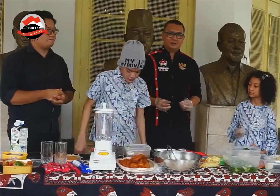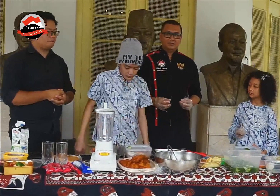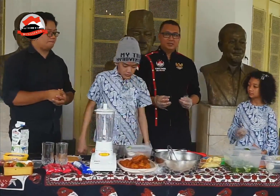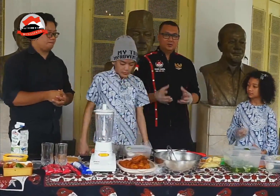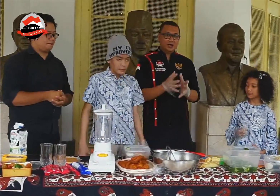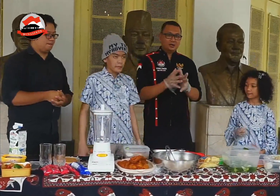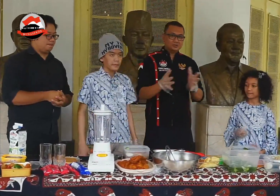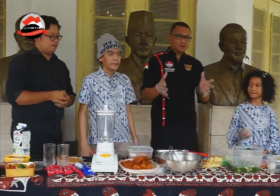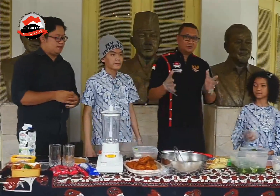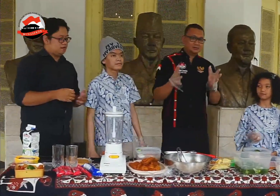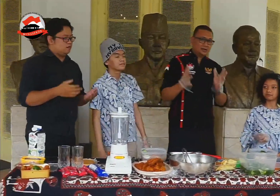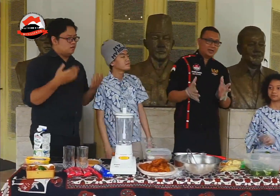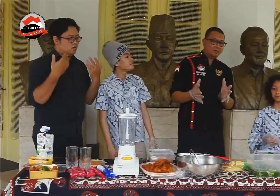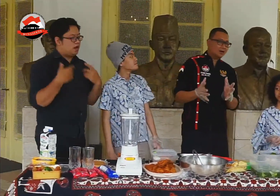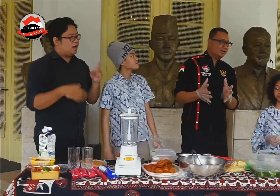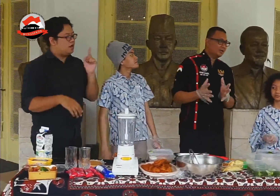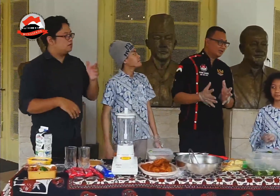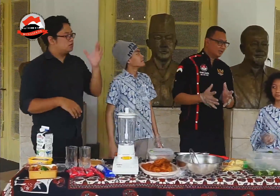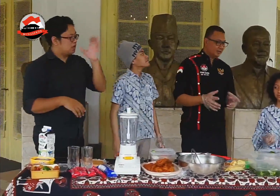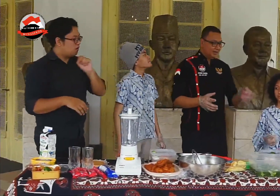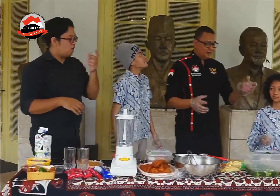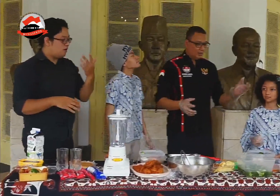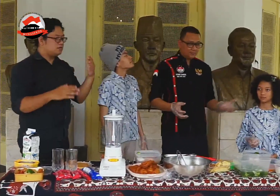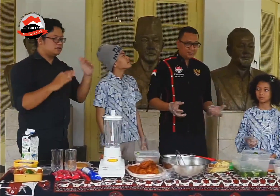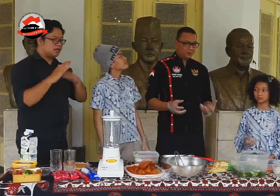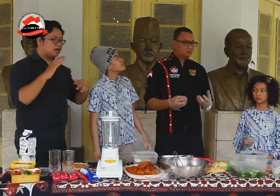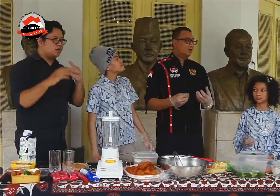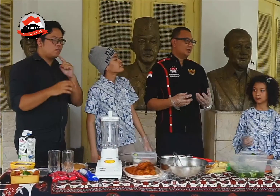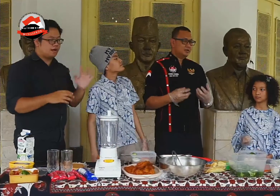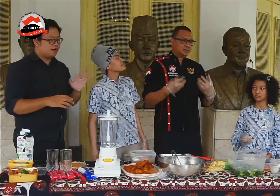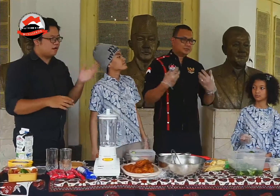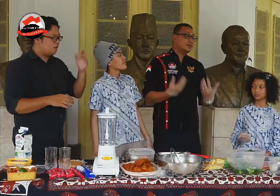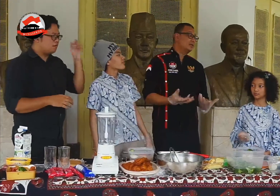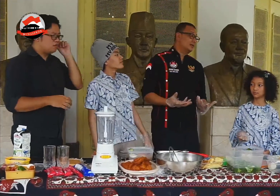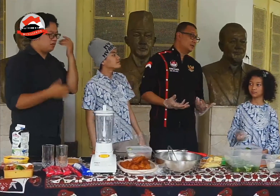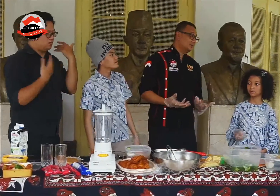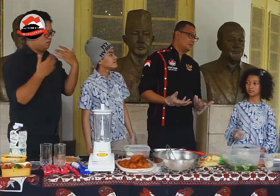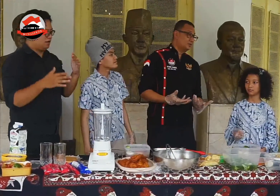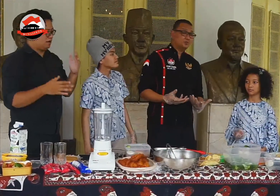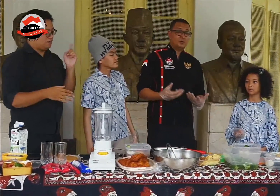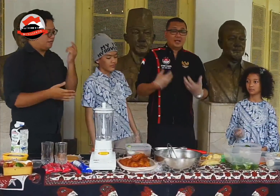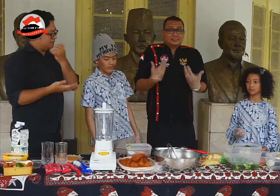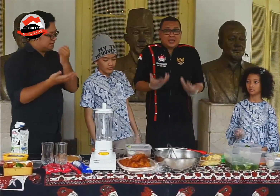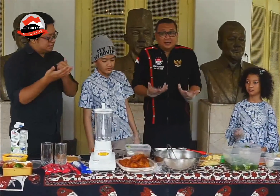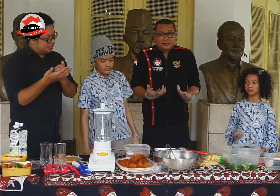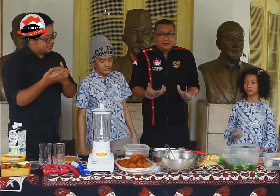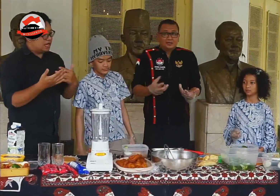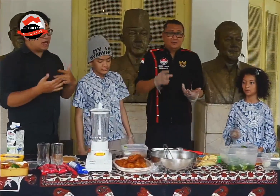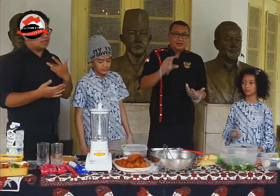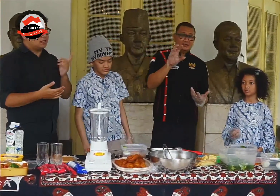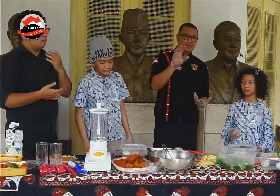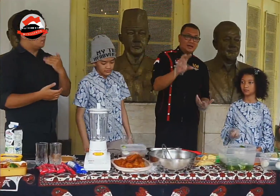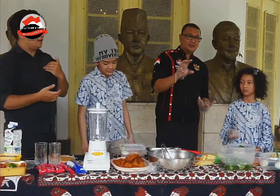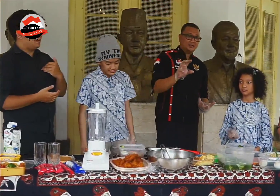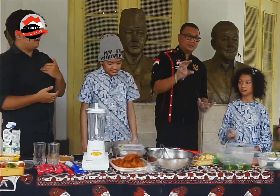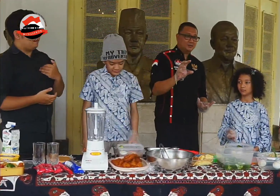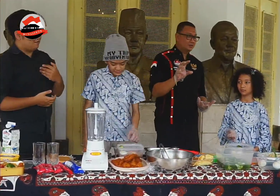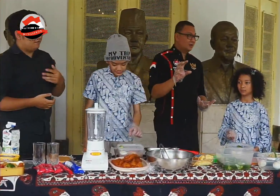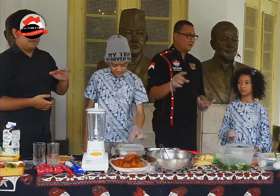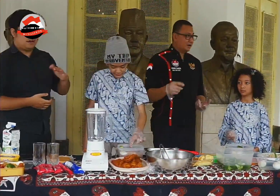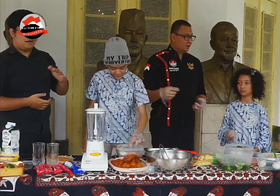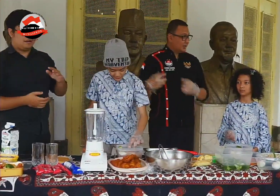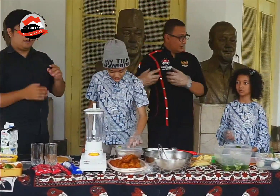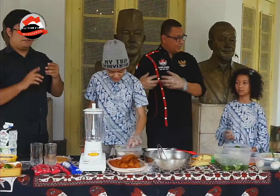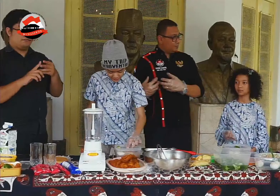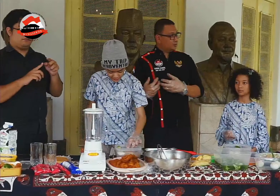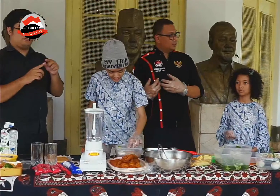warna. Jadi udah harus tahu standar warnanya kita. Kalau anak perempuan itu udah karena dia seni ya. Anak perempuan itu punya perasaan. Jadi makanya jarang dia kena buta